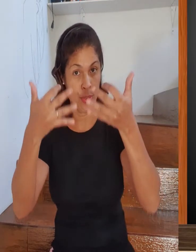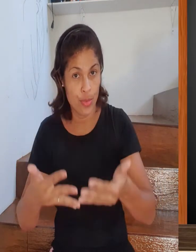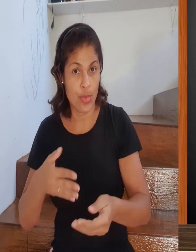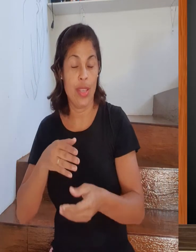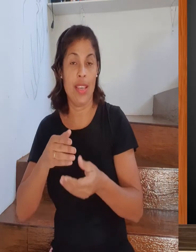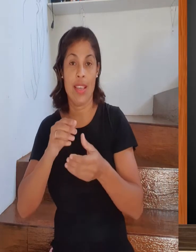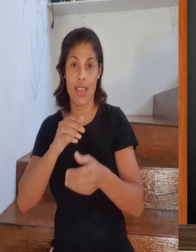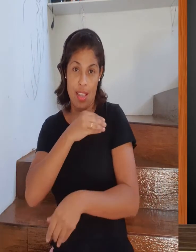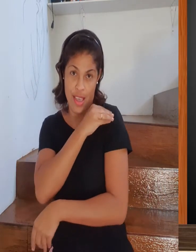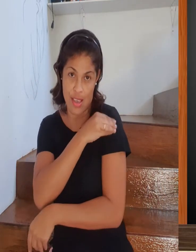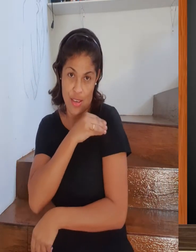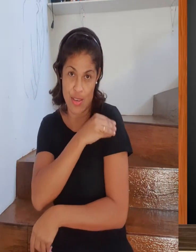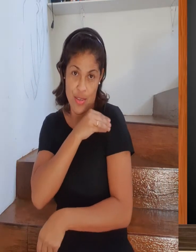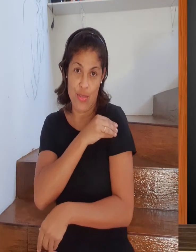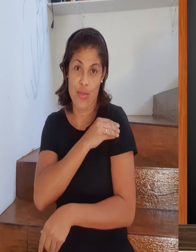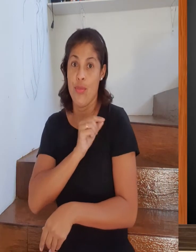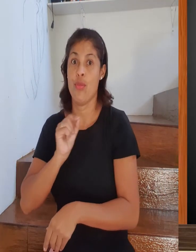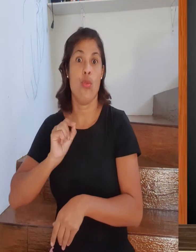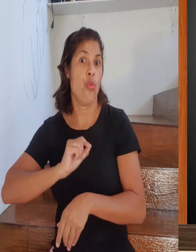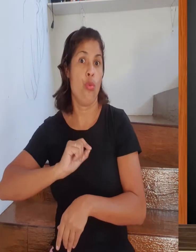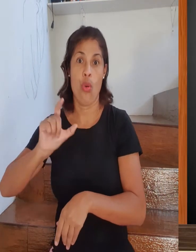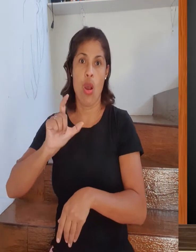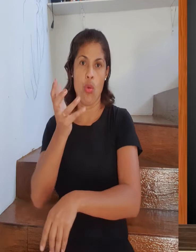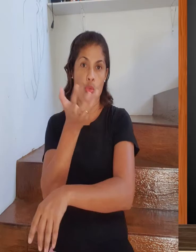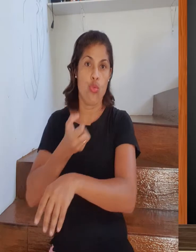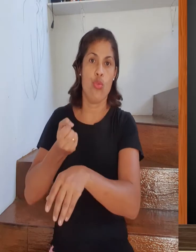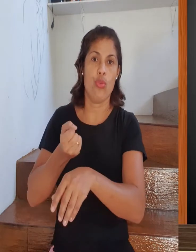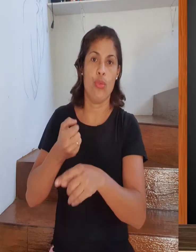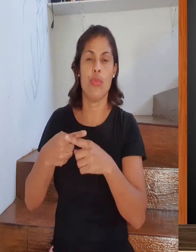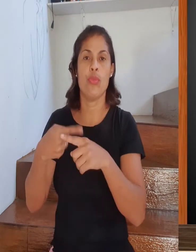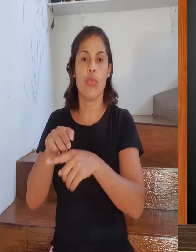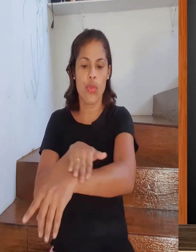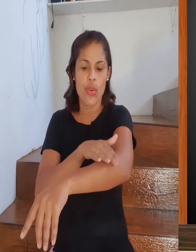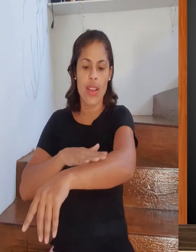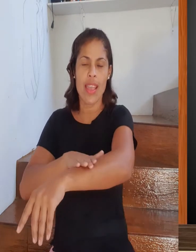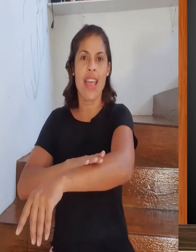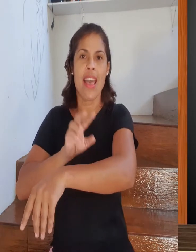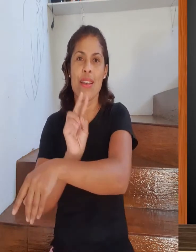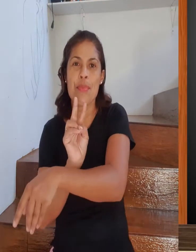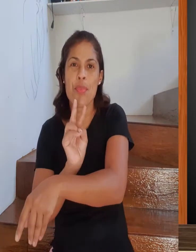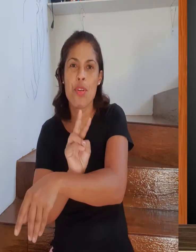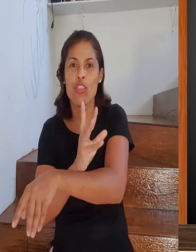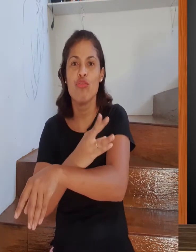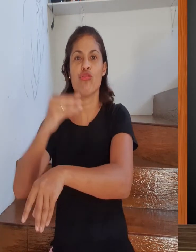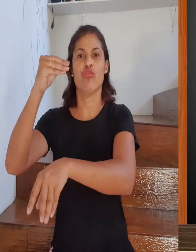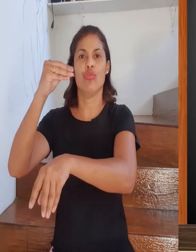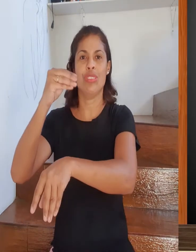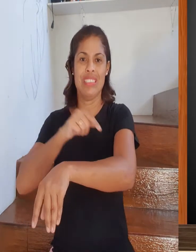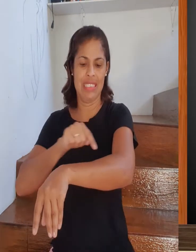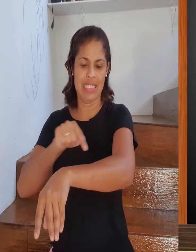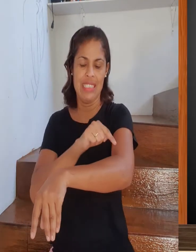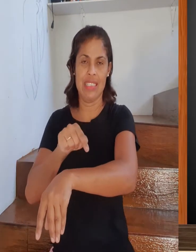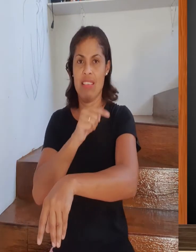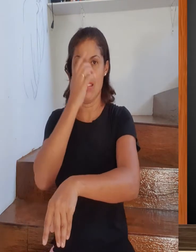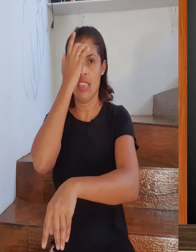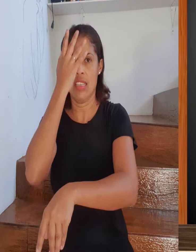uma vez, o álcool, por exemplo, aumentam também a absorção por removerem a camada lipoproteica,